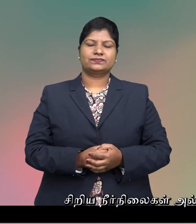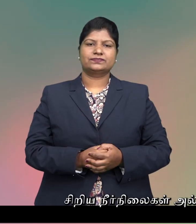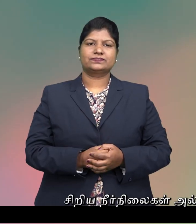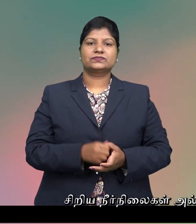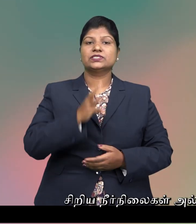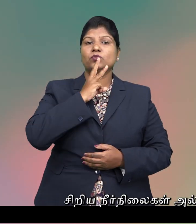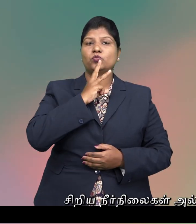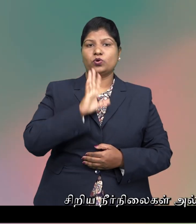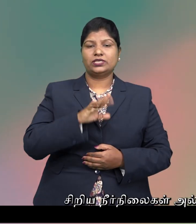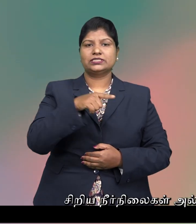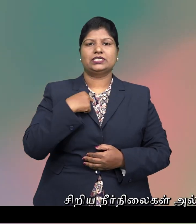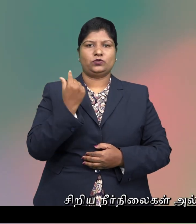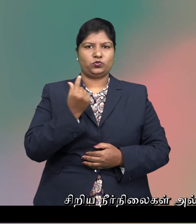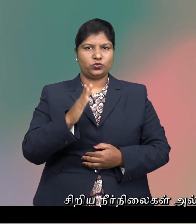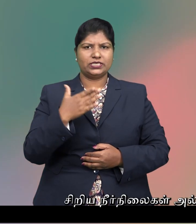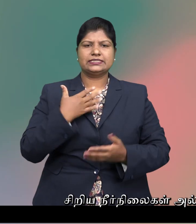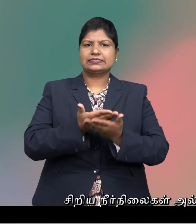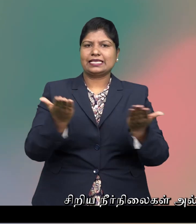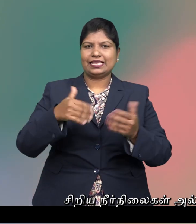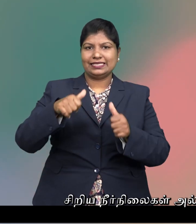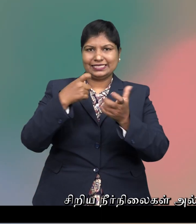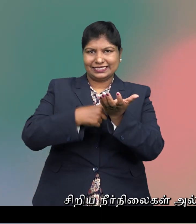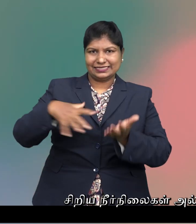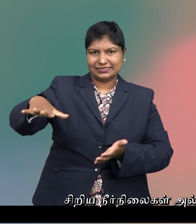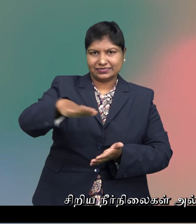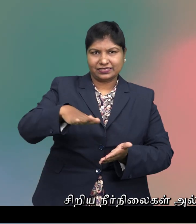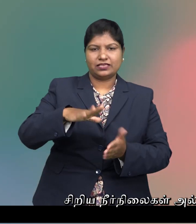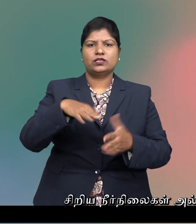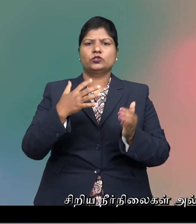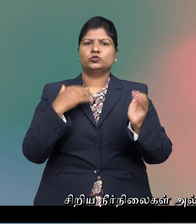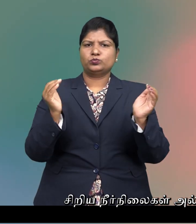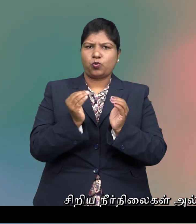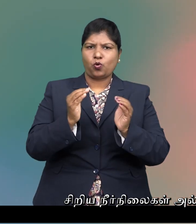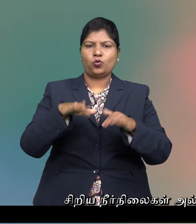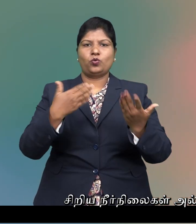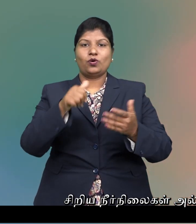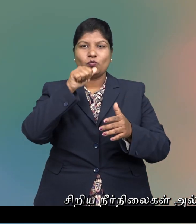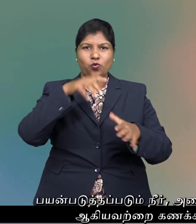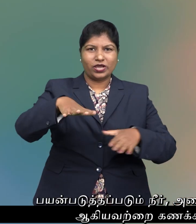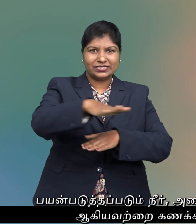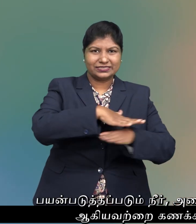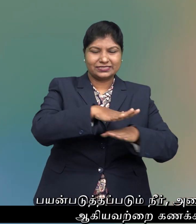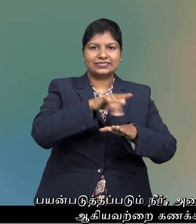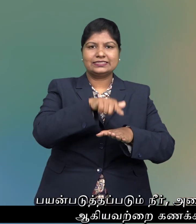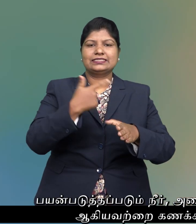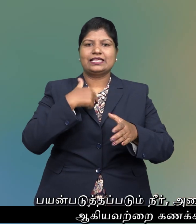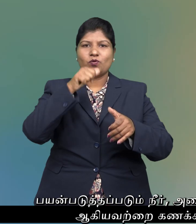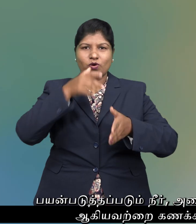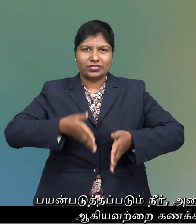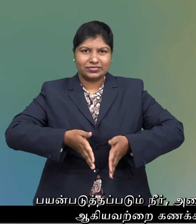சிறிய நீர்நிலைகள் அல்லது ஆற்றுப்படுகை என எந்த ஒரு பகுதிக்கும் பயன்படுத்தப்படும் நீர்